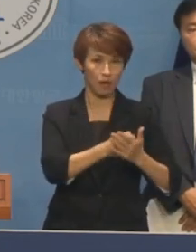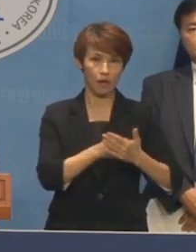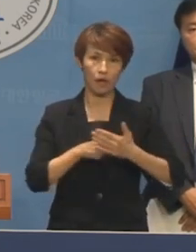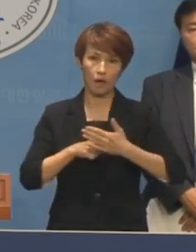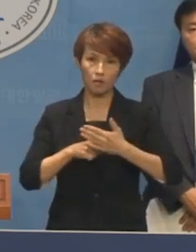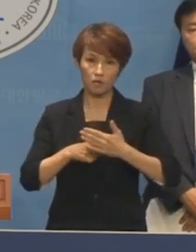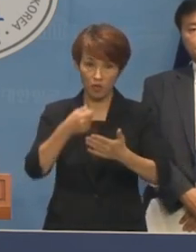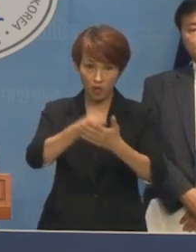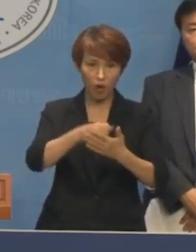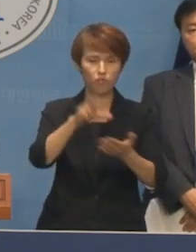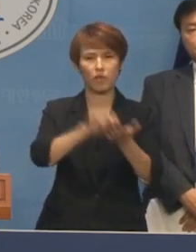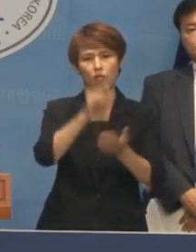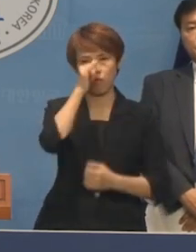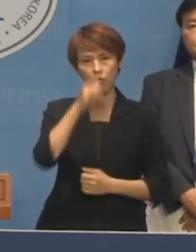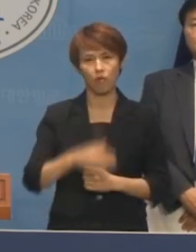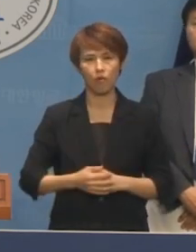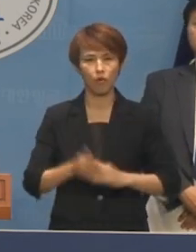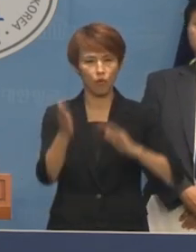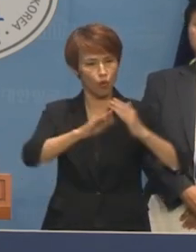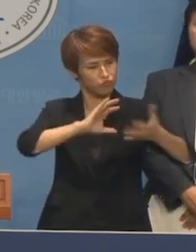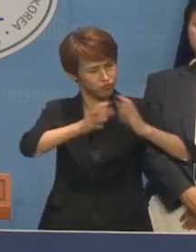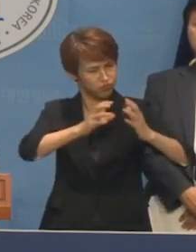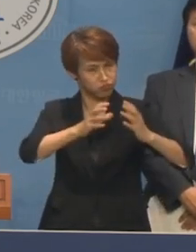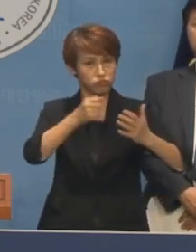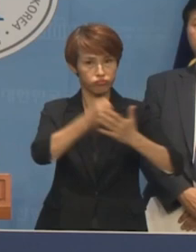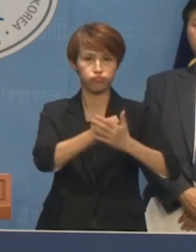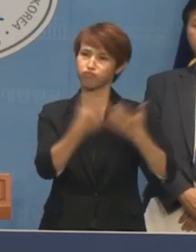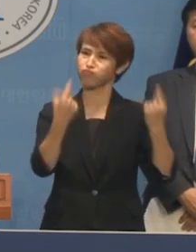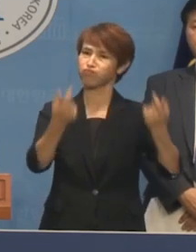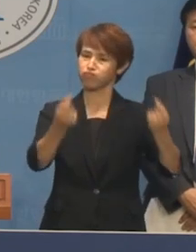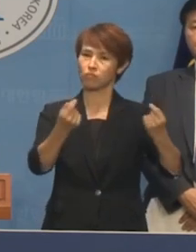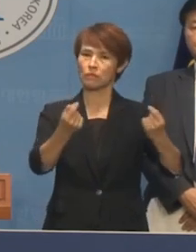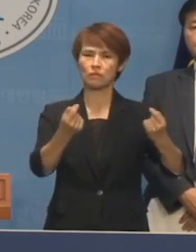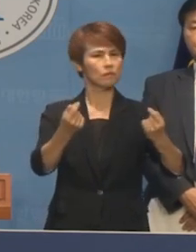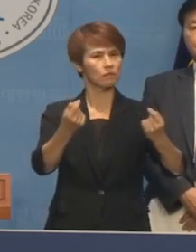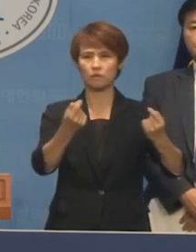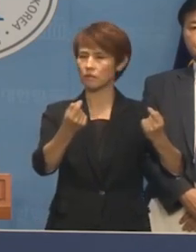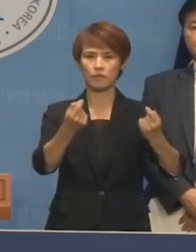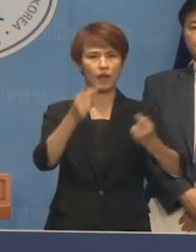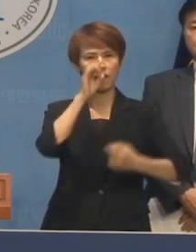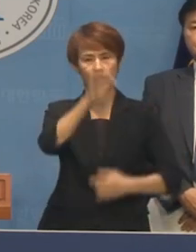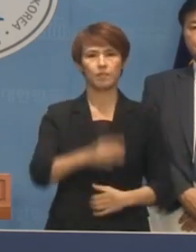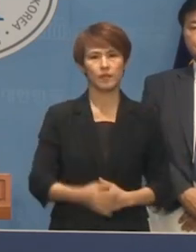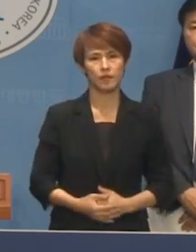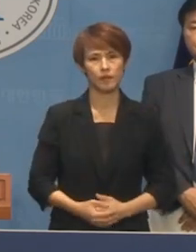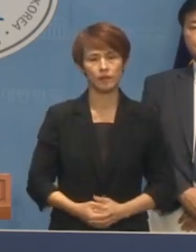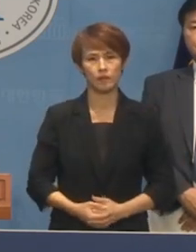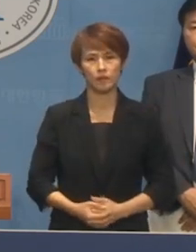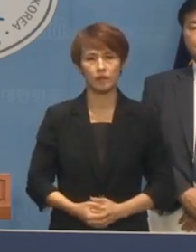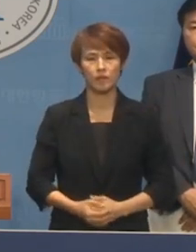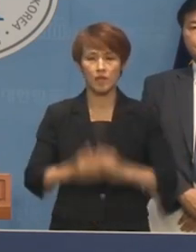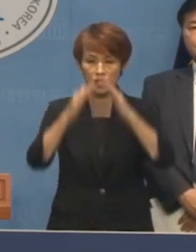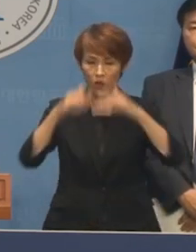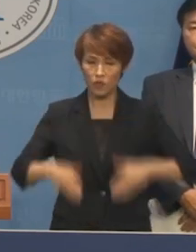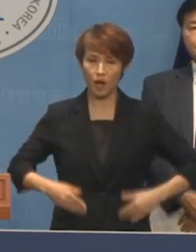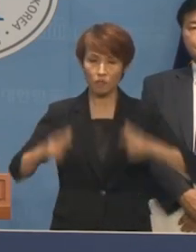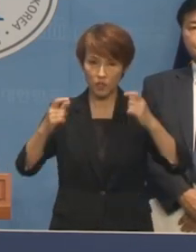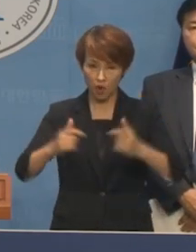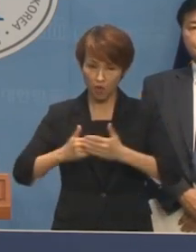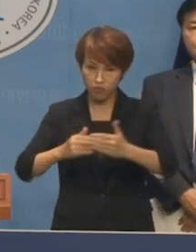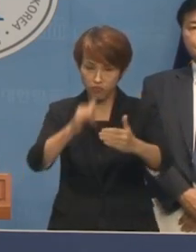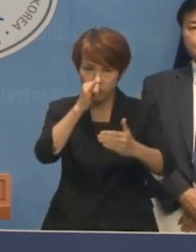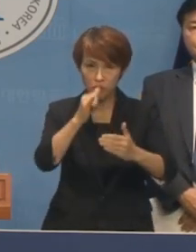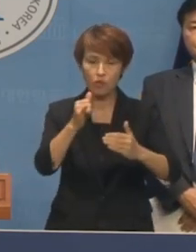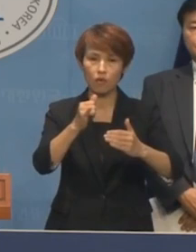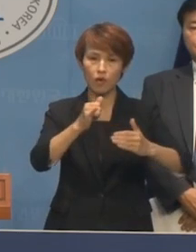문제고 공모 방식이 모든 것을 정당화하는 명분도 될 수 없습니다. 전남도가 추진하려는